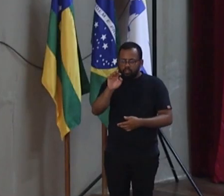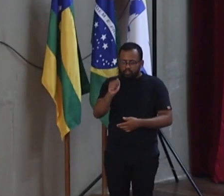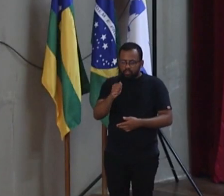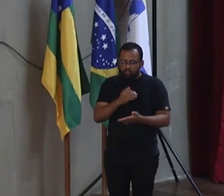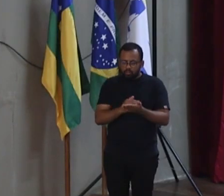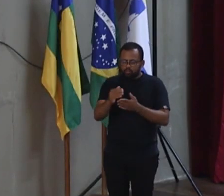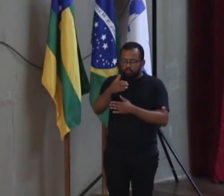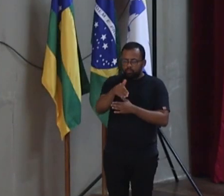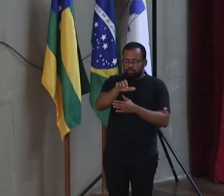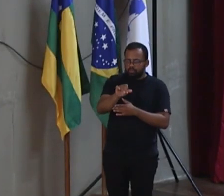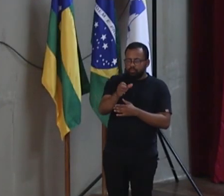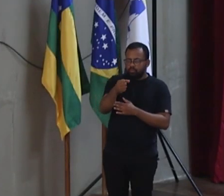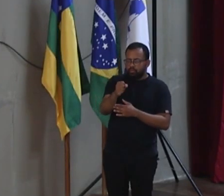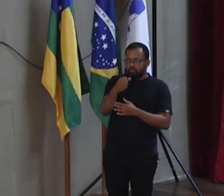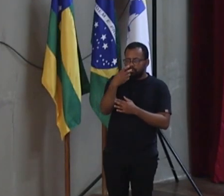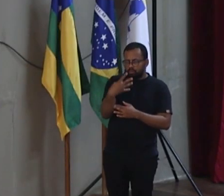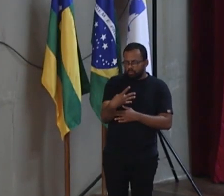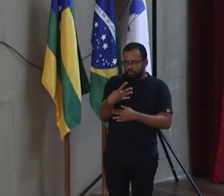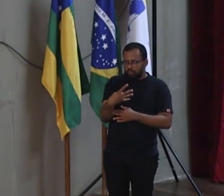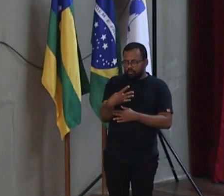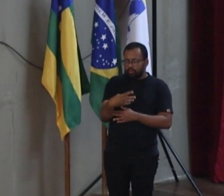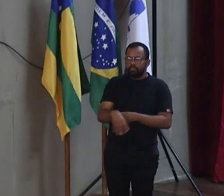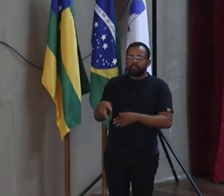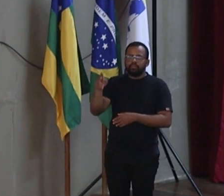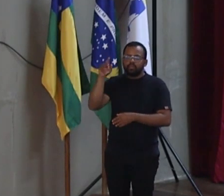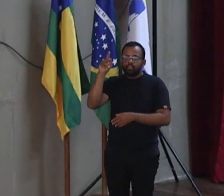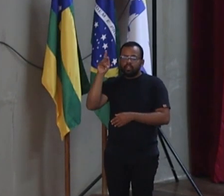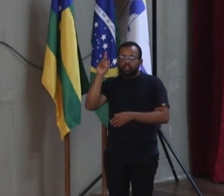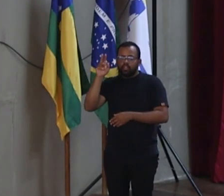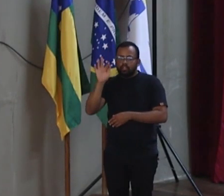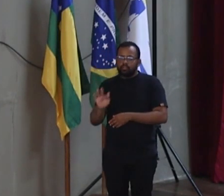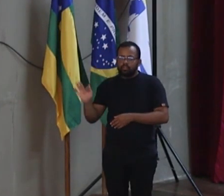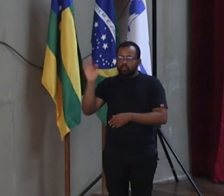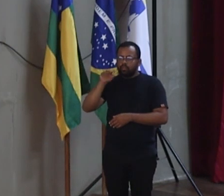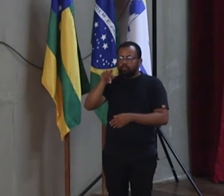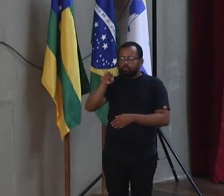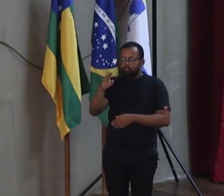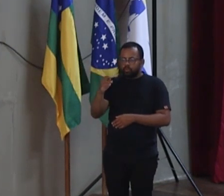que começou em 84 na PUC São Paulo. E